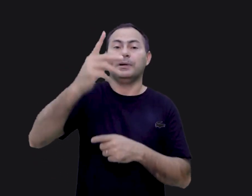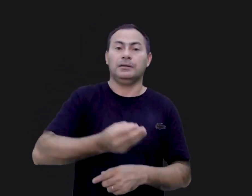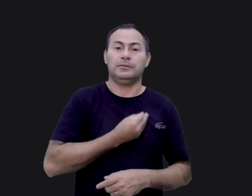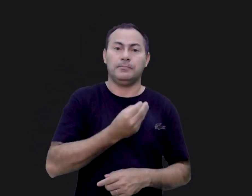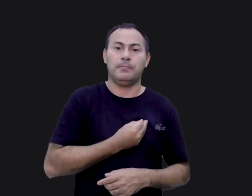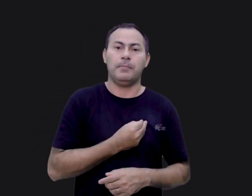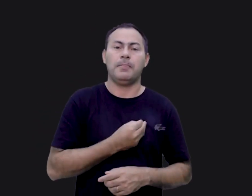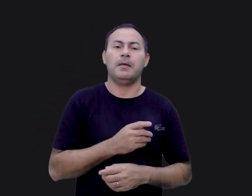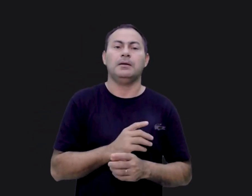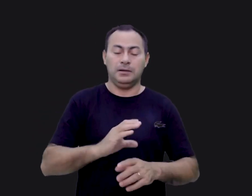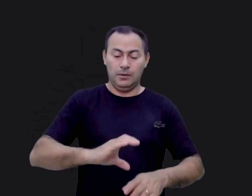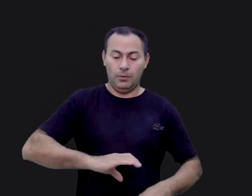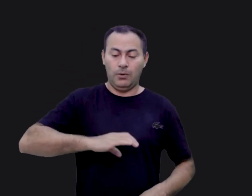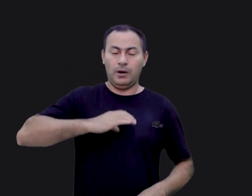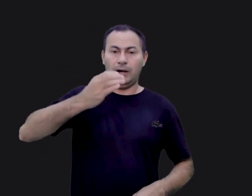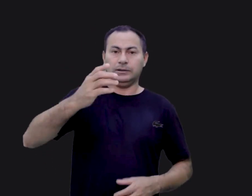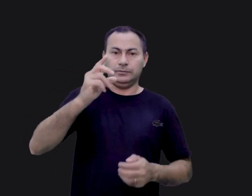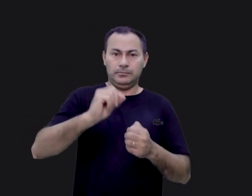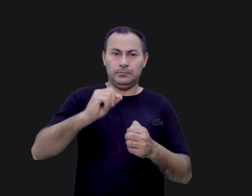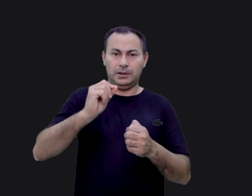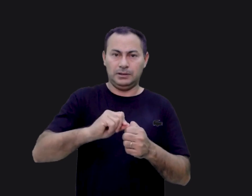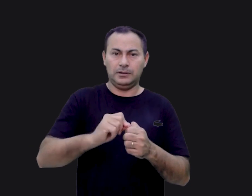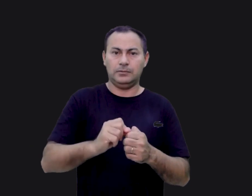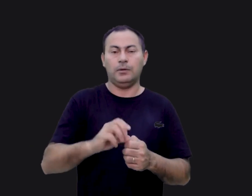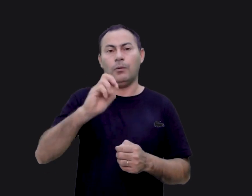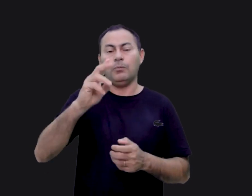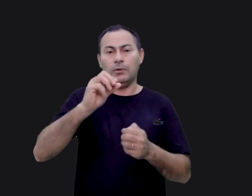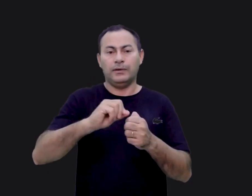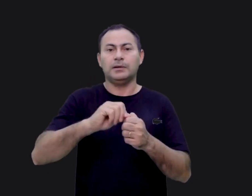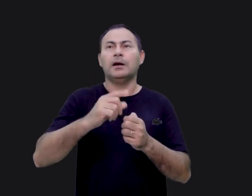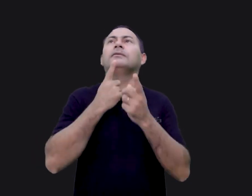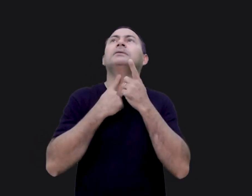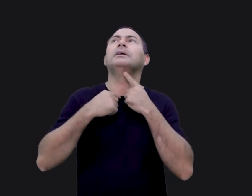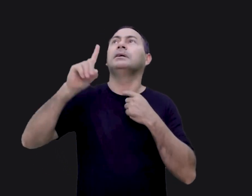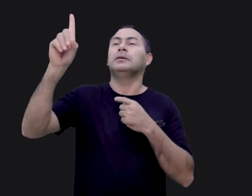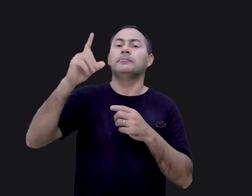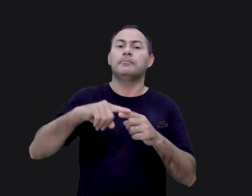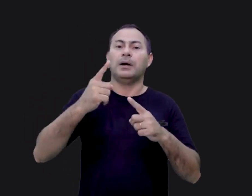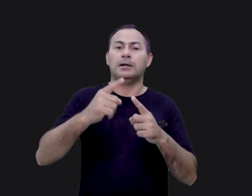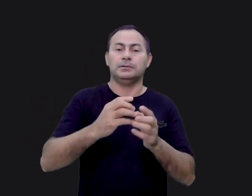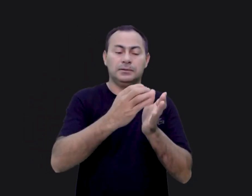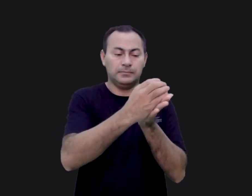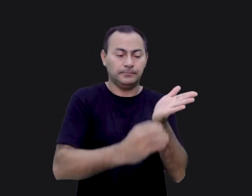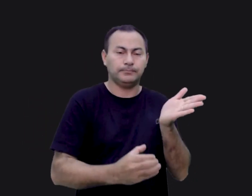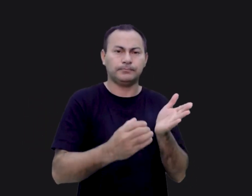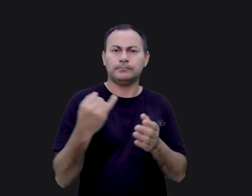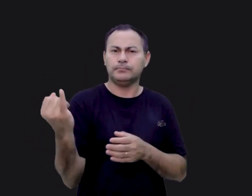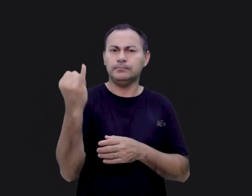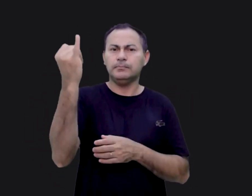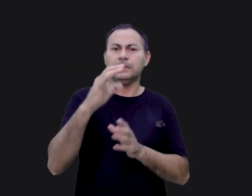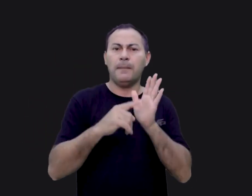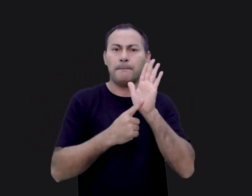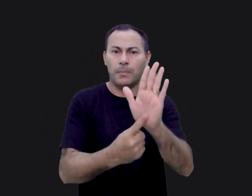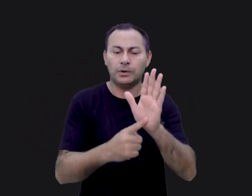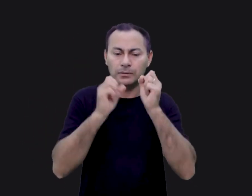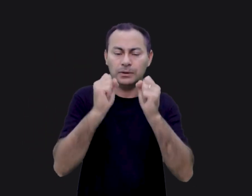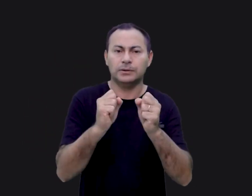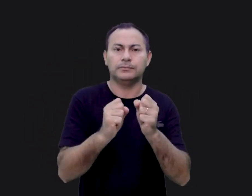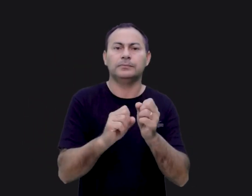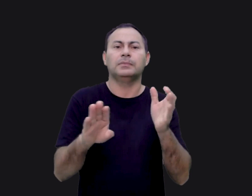para a sua vida e que te encoraje a fazê-la, ou seja, a fazer a vontade dele. Mas esse capítulo tão impressionante mostra que podemos